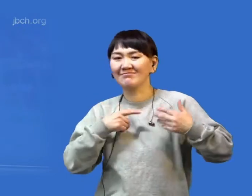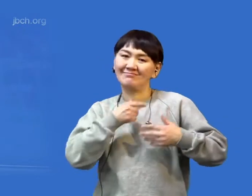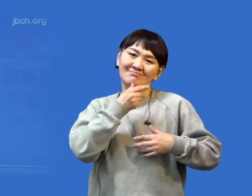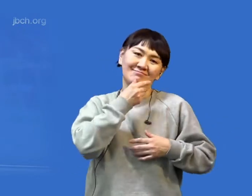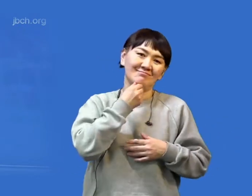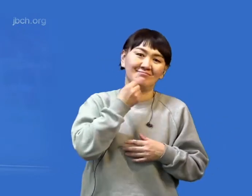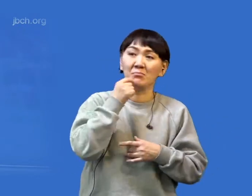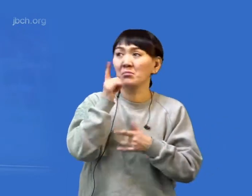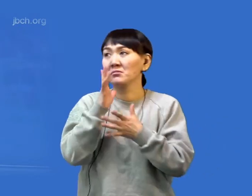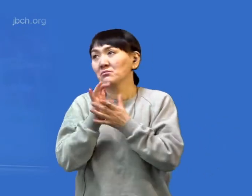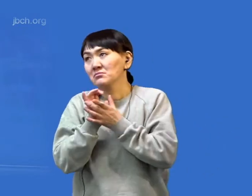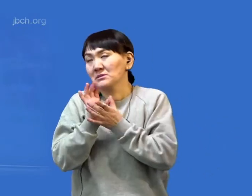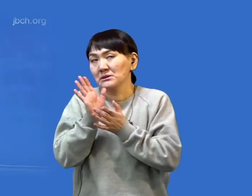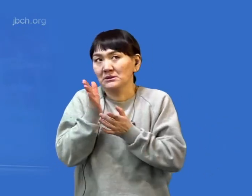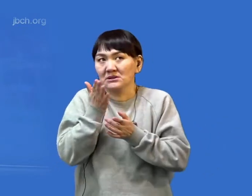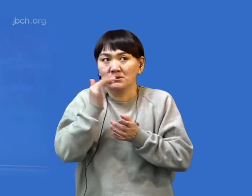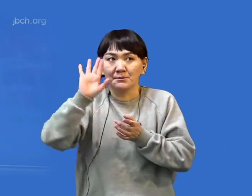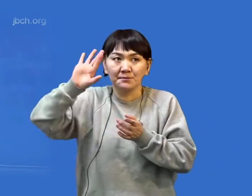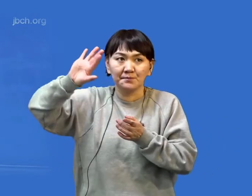Бурханд найдах шаардлагагүй